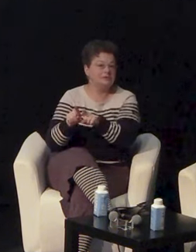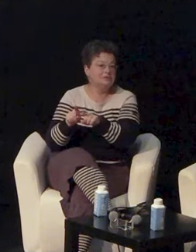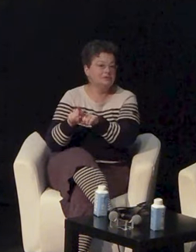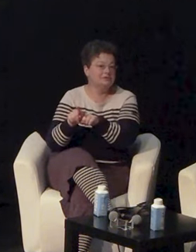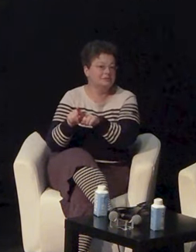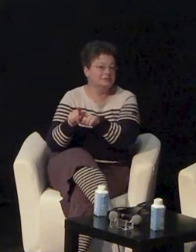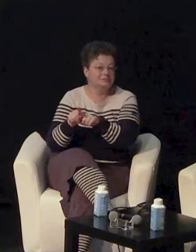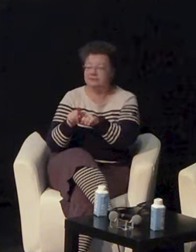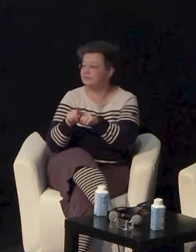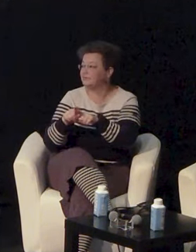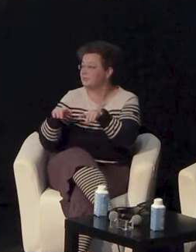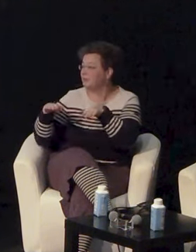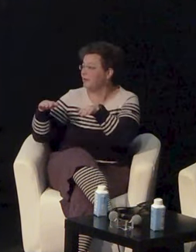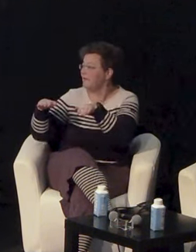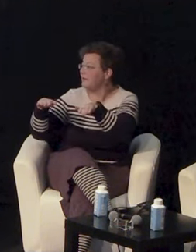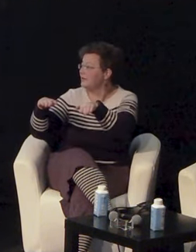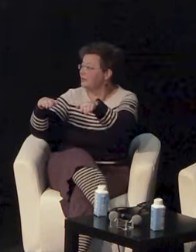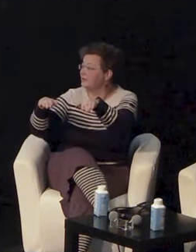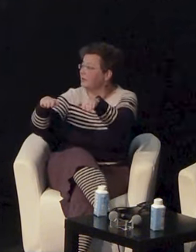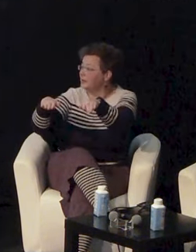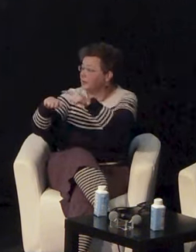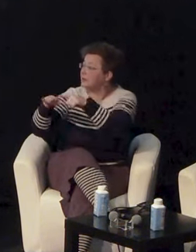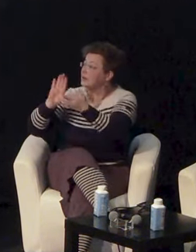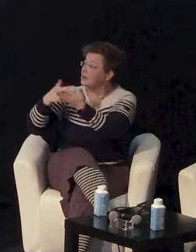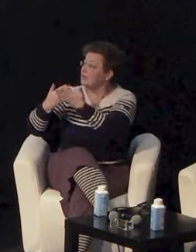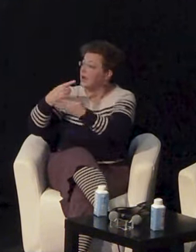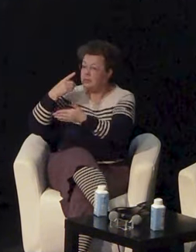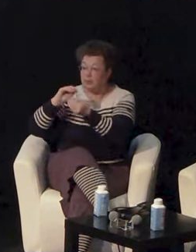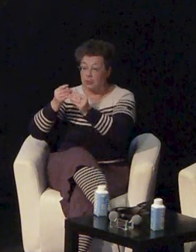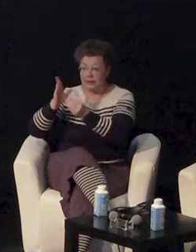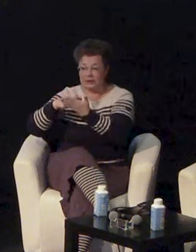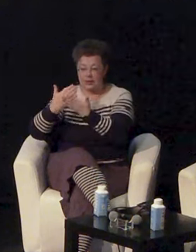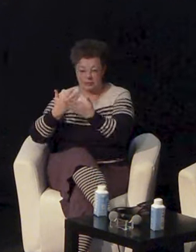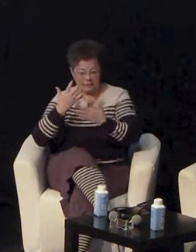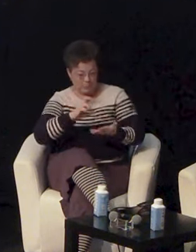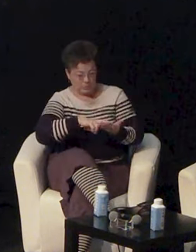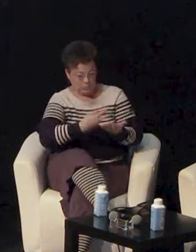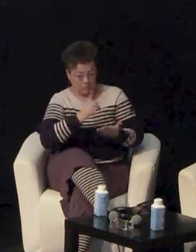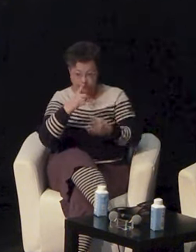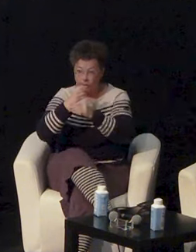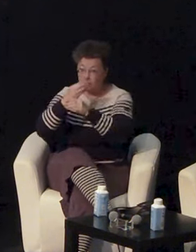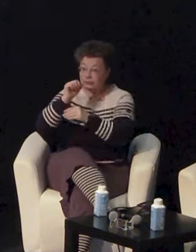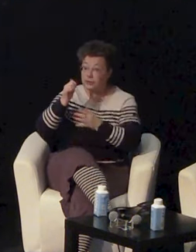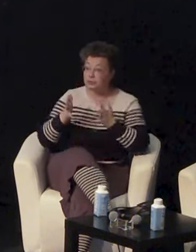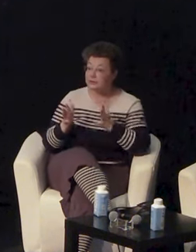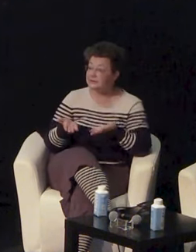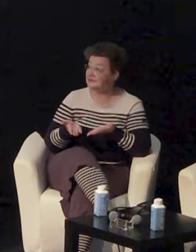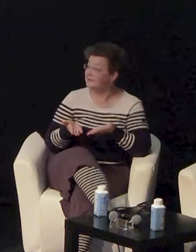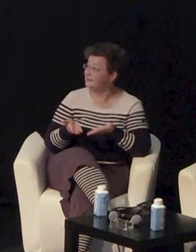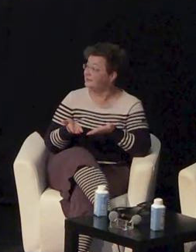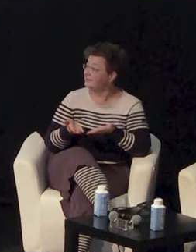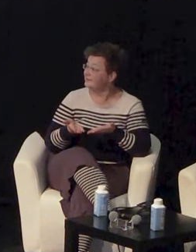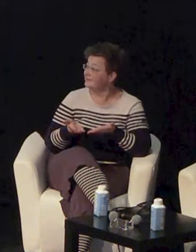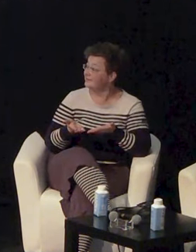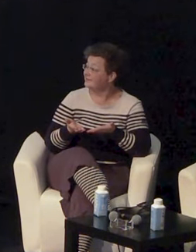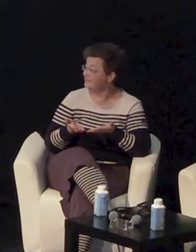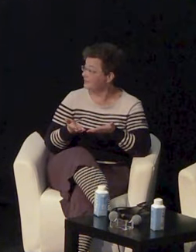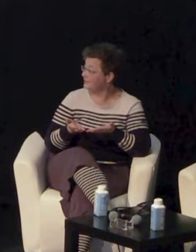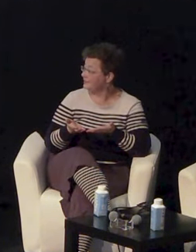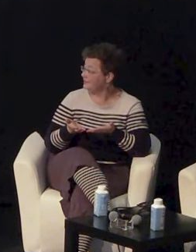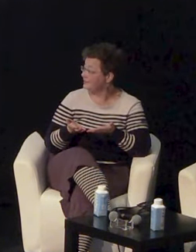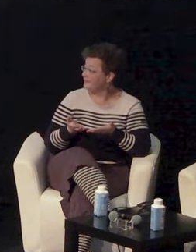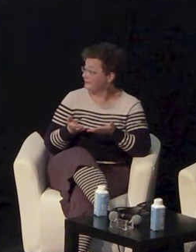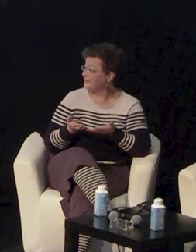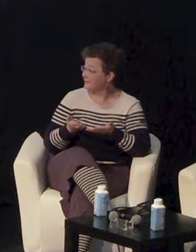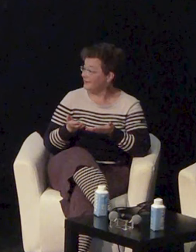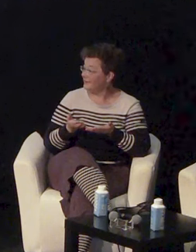dit, il y a des avocats sourds aux États-Unis, pourquoi on ne ferait pas la même chose ? Mais il y a eu un problème aussi au niveau des interprètes, parce qu'il faut